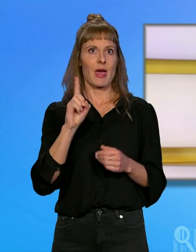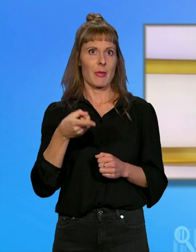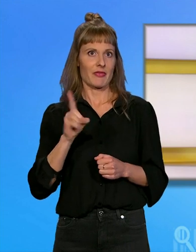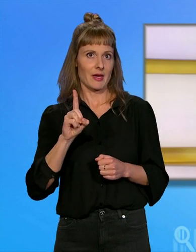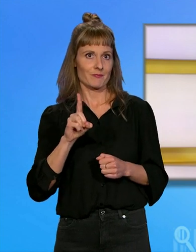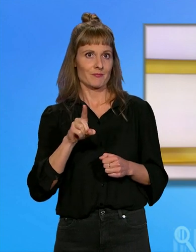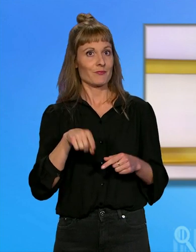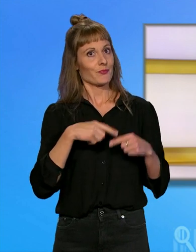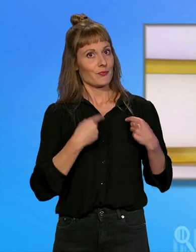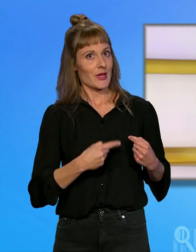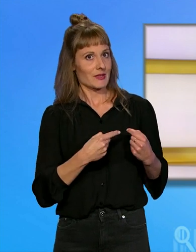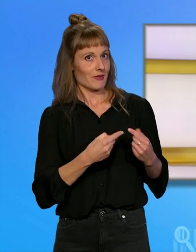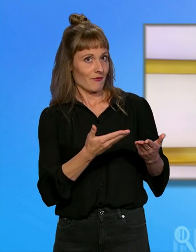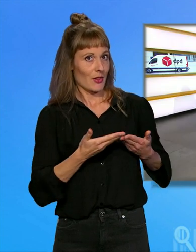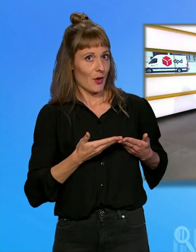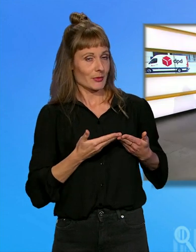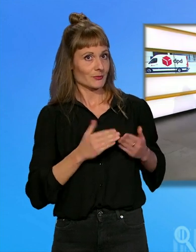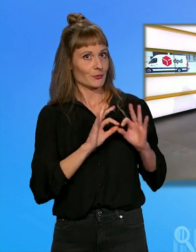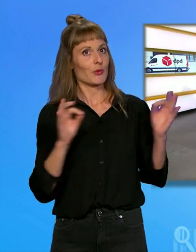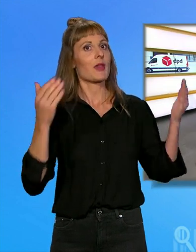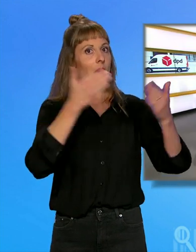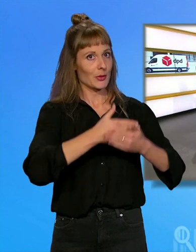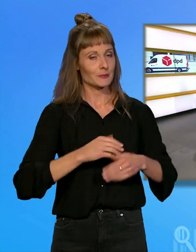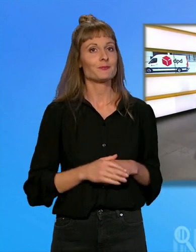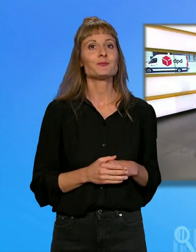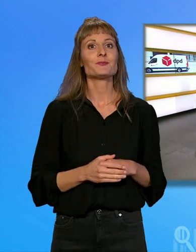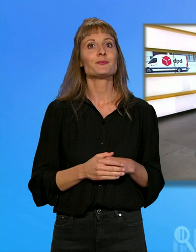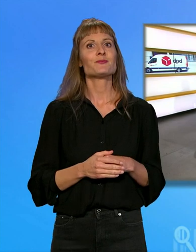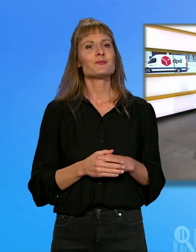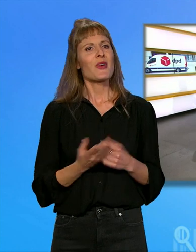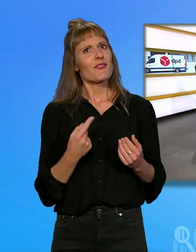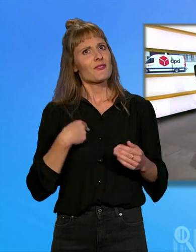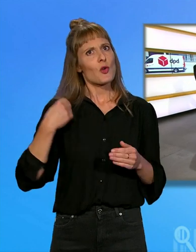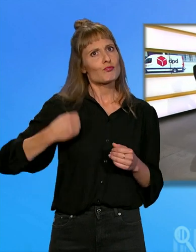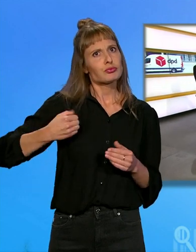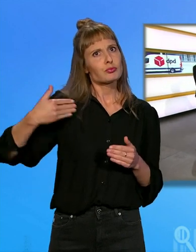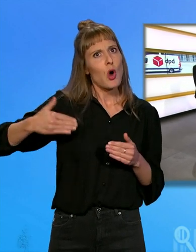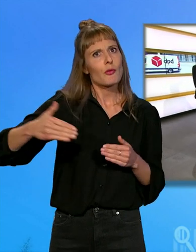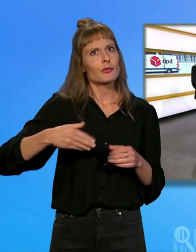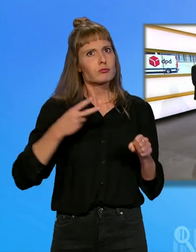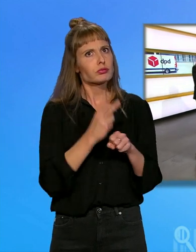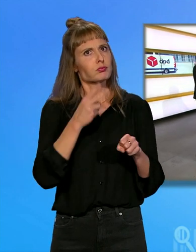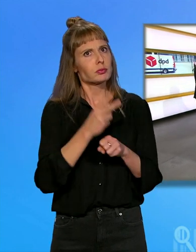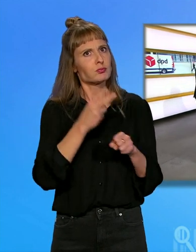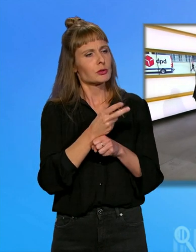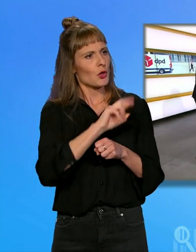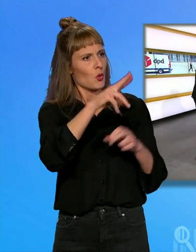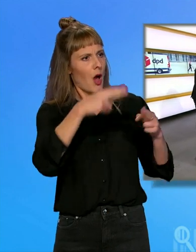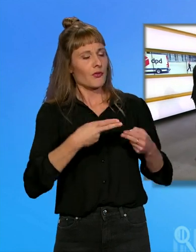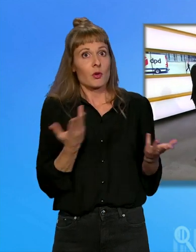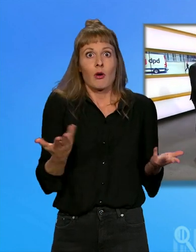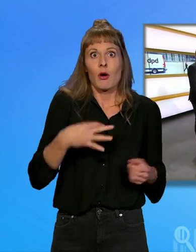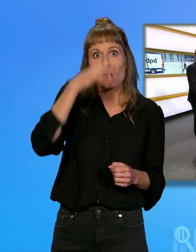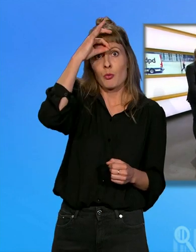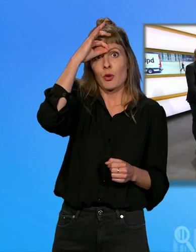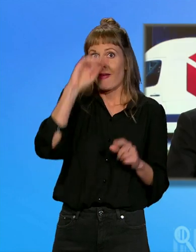Frank. Guten Abend. Danke für die Einladung. Herr Frank, bis jetzt hat es immer geheißen, wenn wir kritisiert haben, wir wissen nichts von solchen Missständen. Und jetzt haben wir es schwarz